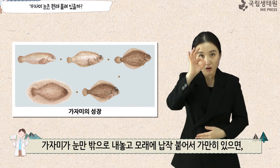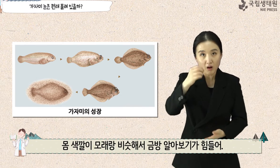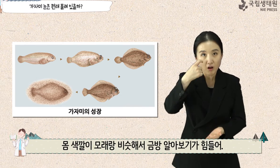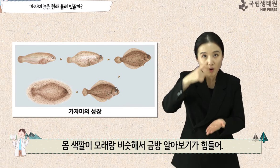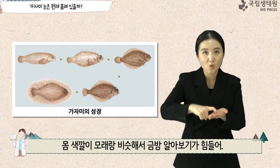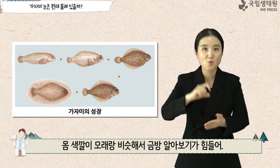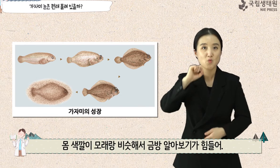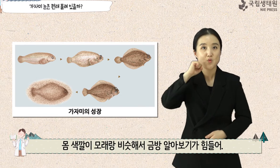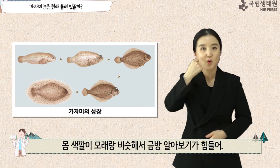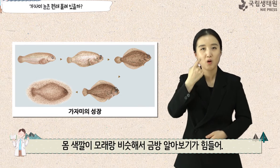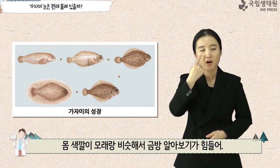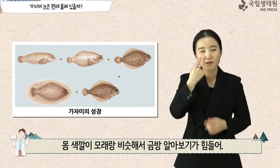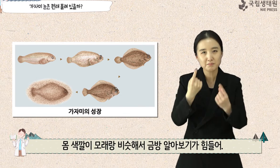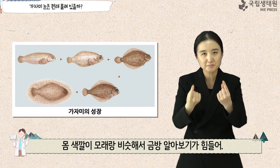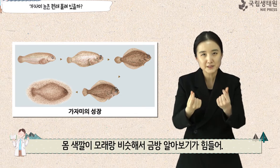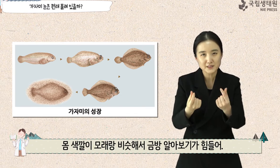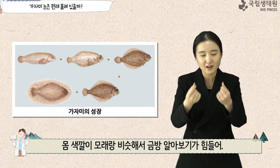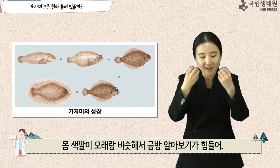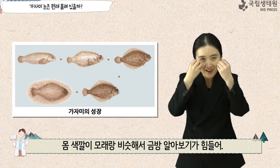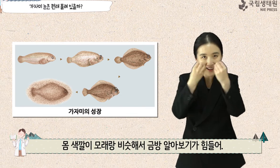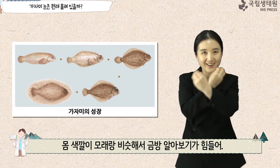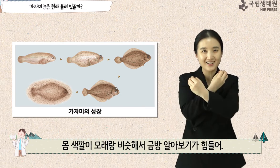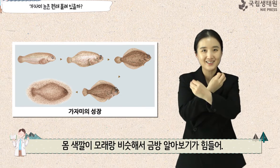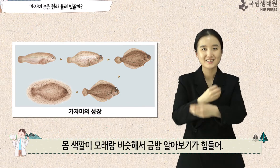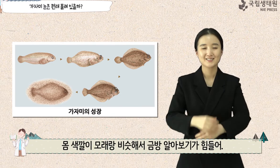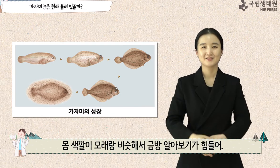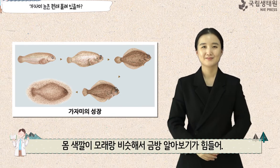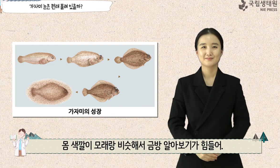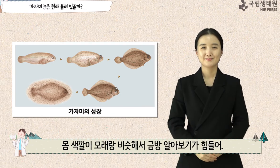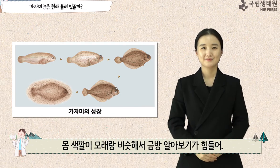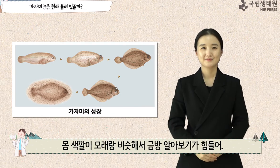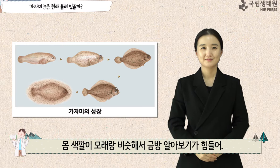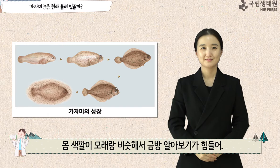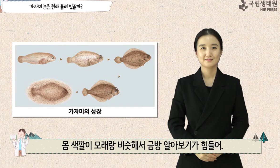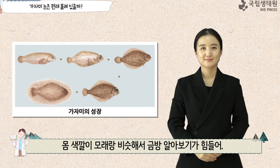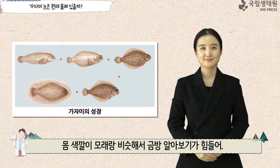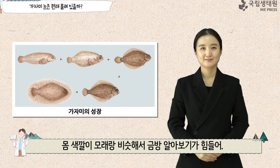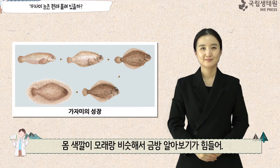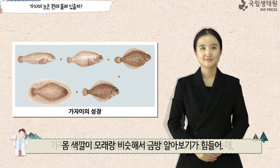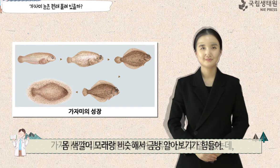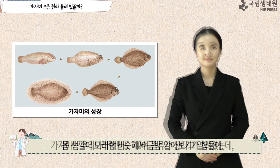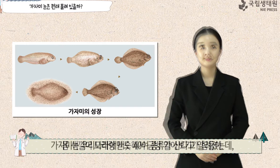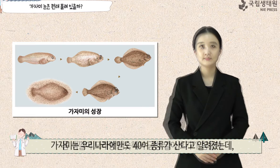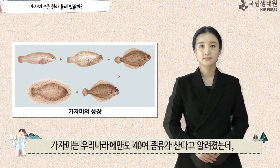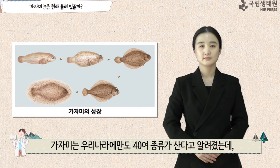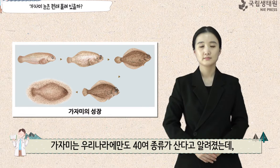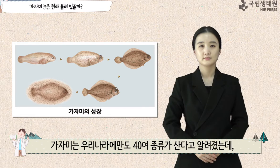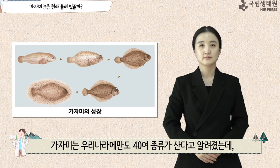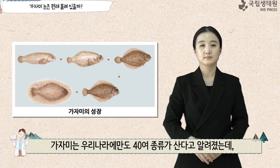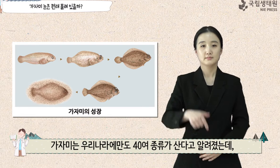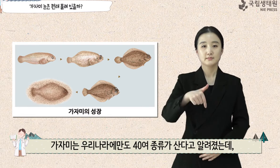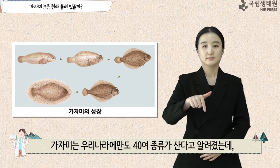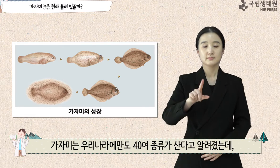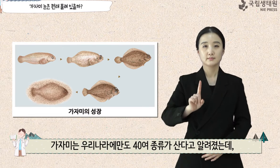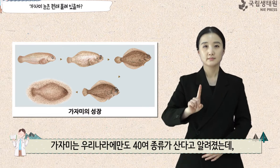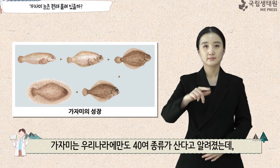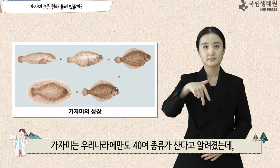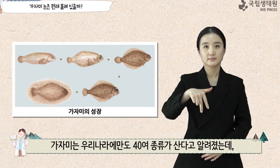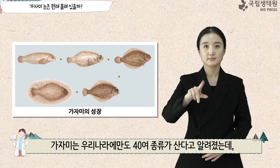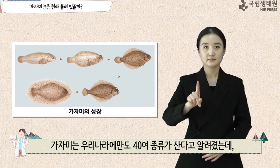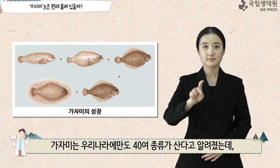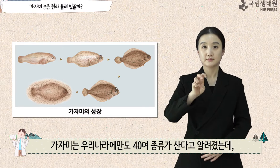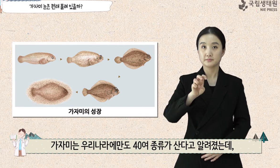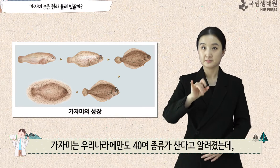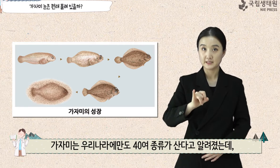몸 색깔이 모래랑 비슷해서 금방 알아보기가 힘들어. 가자미는